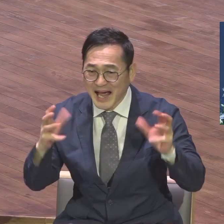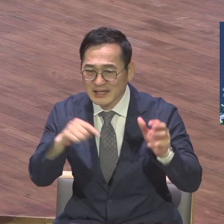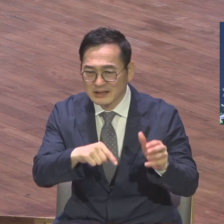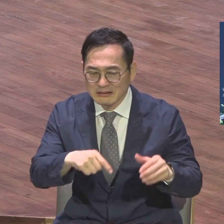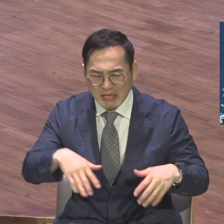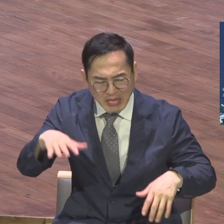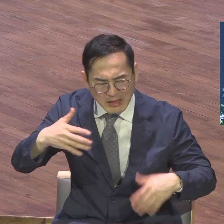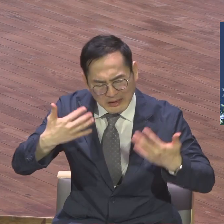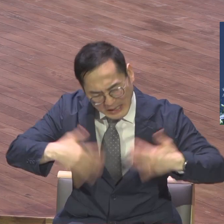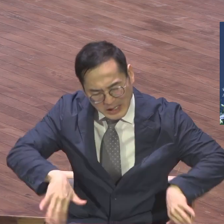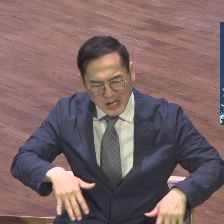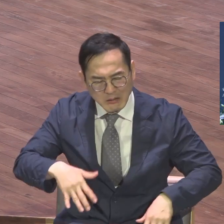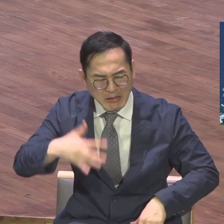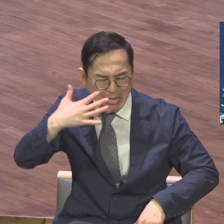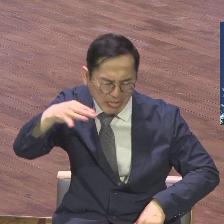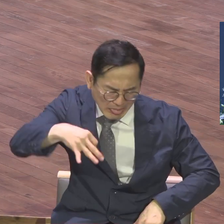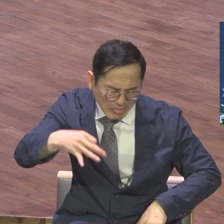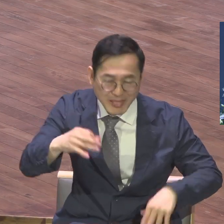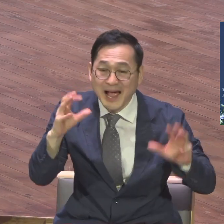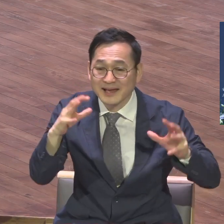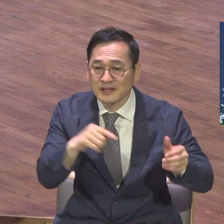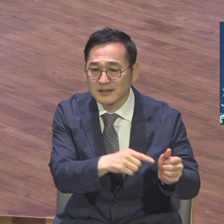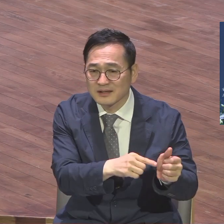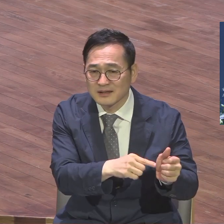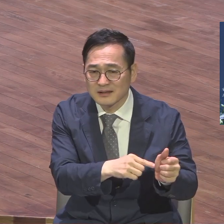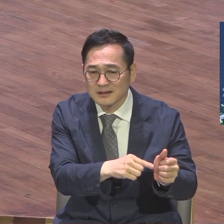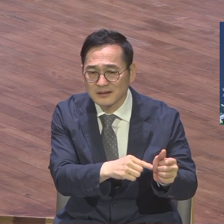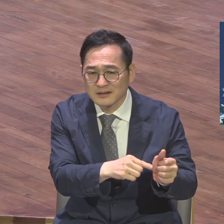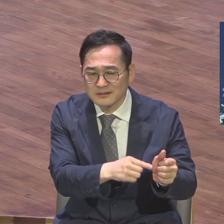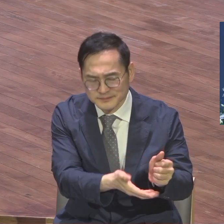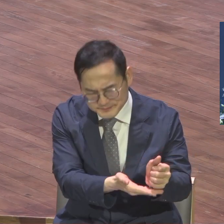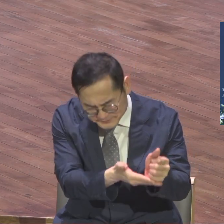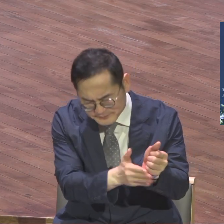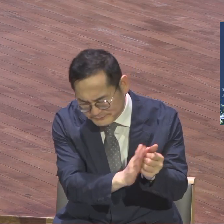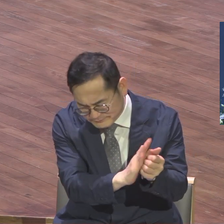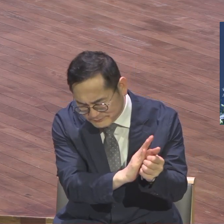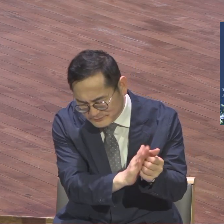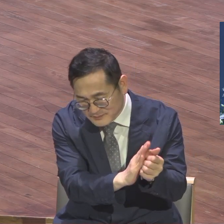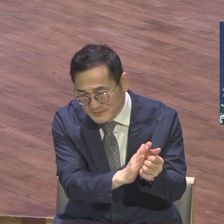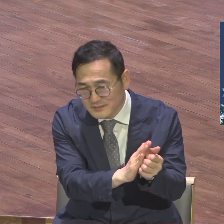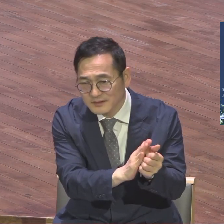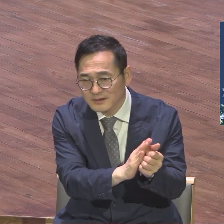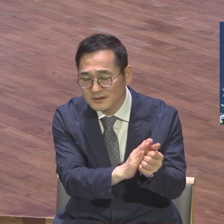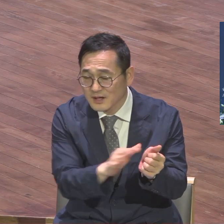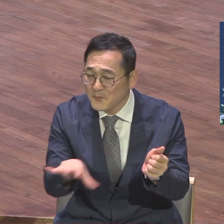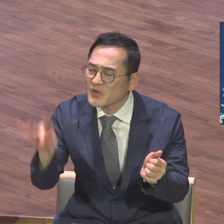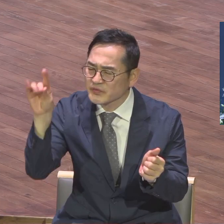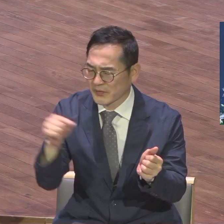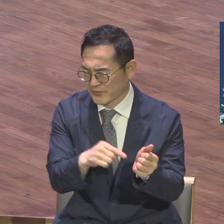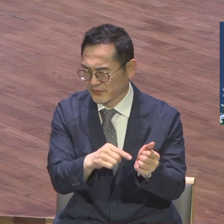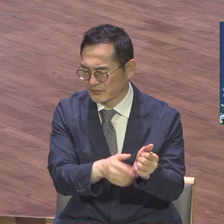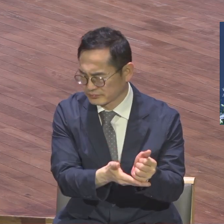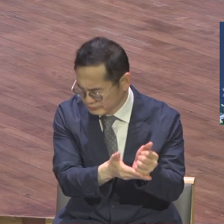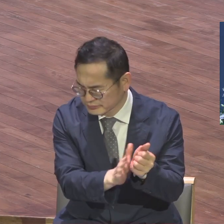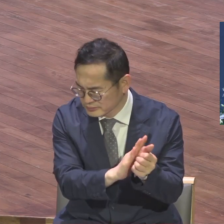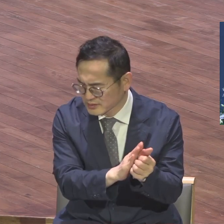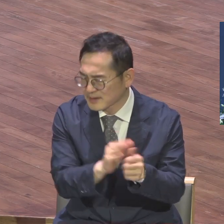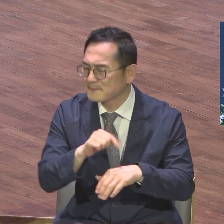어린아이를 섬길 수 있는 마음을 가져야 한다는 사실을 지금 예수님께서 말씀을 하고